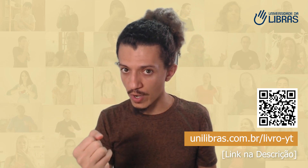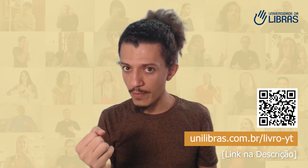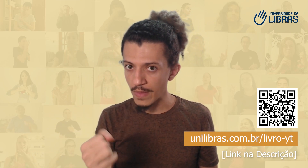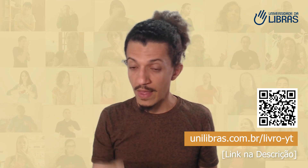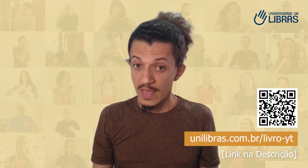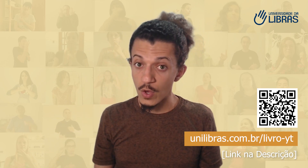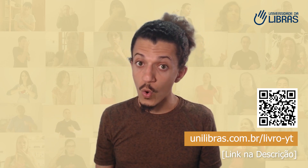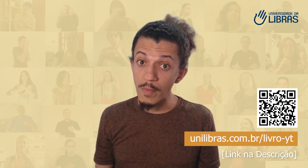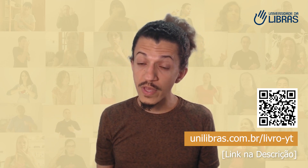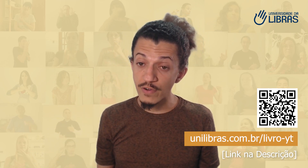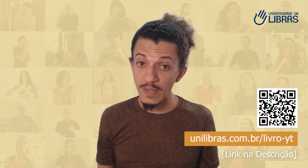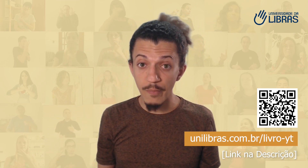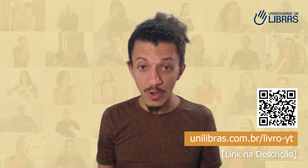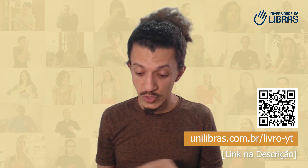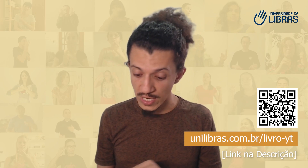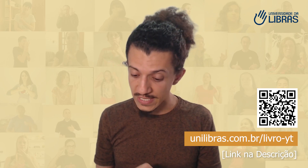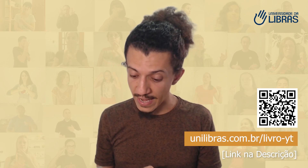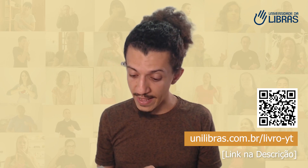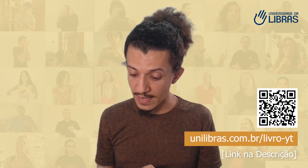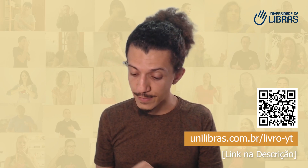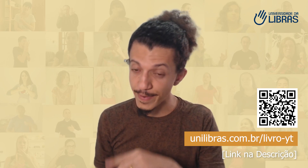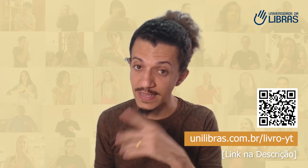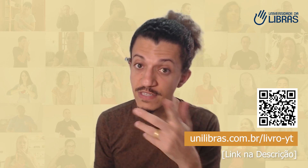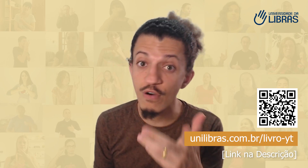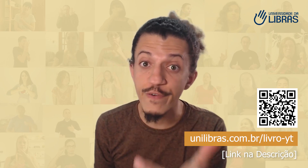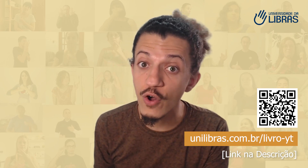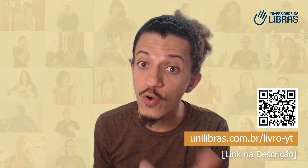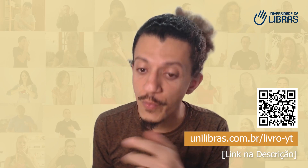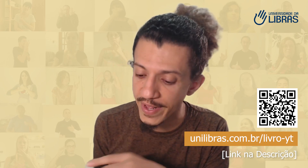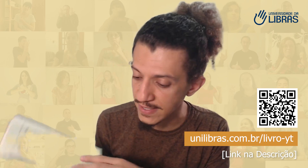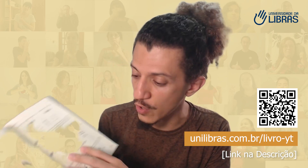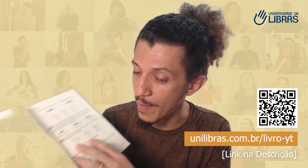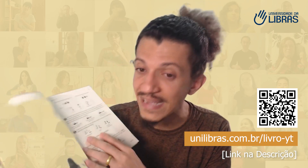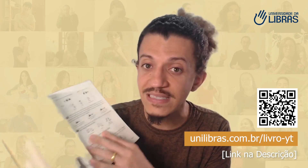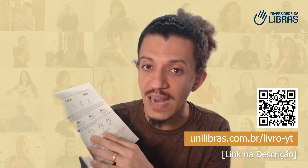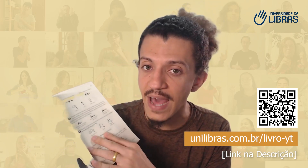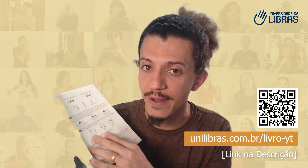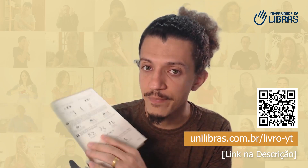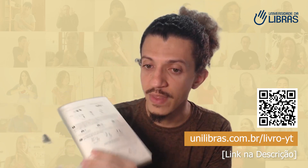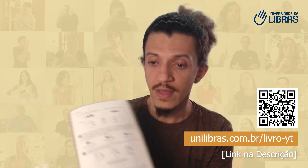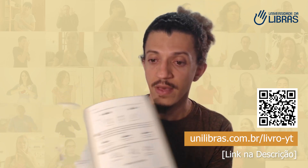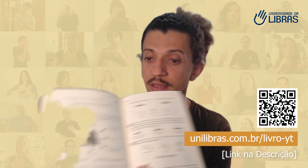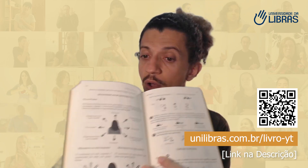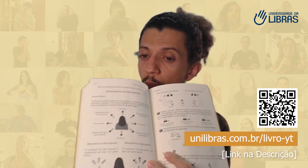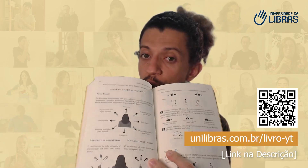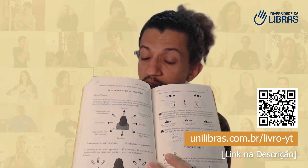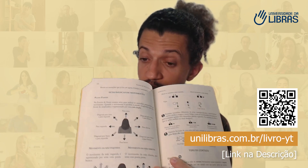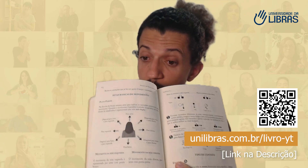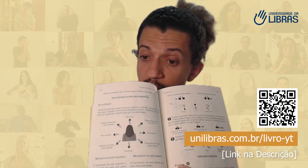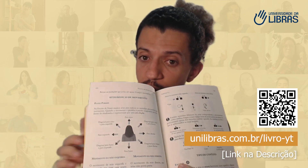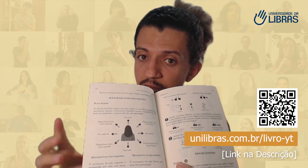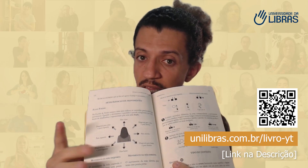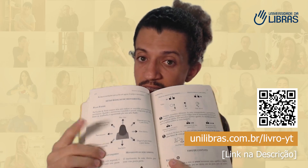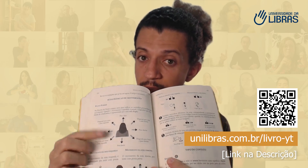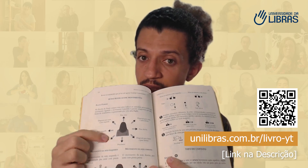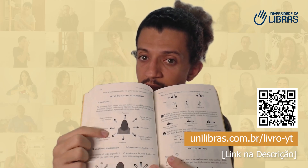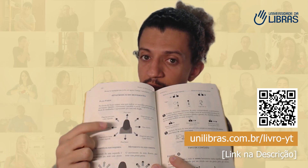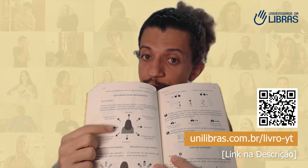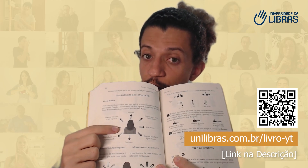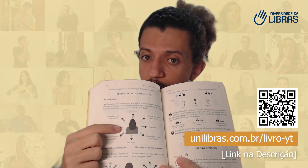funcionam e como que você pode utilizar eles para desenvolver uma comunicação mais clara. Então, por isso que no livro aqui sempre tem